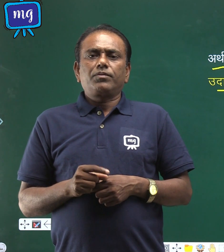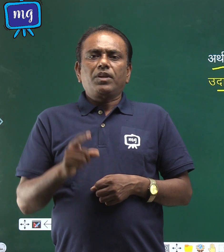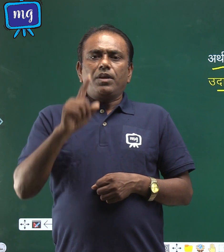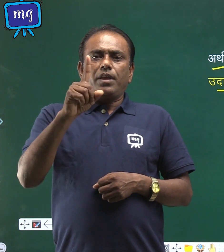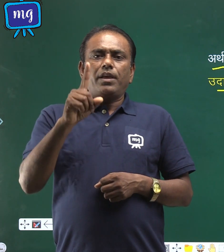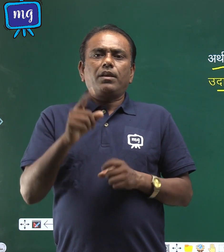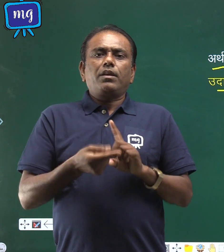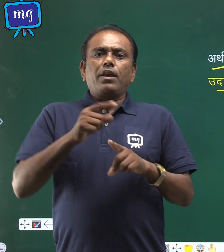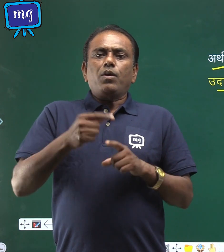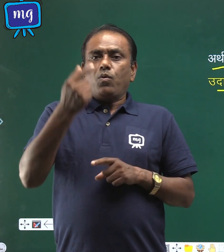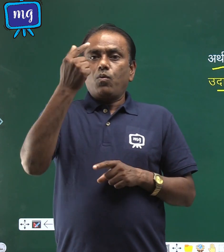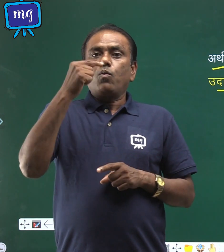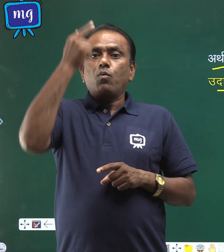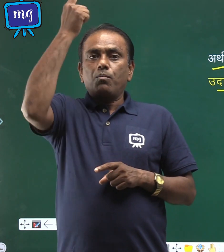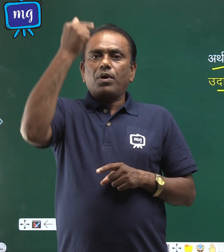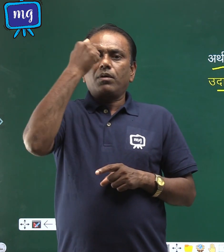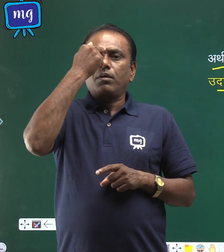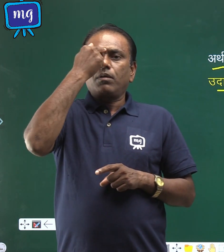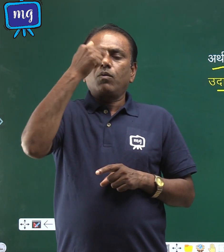एक के ऊपर